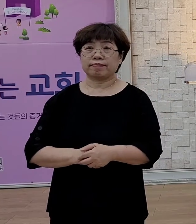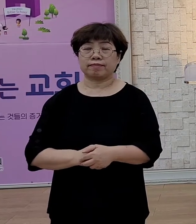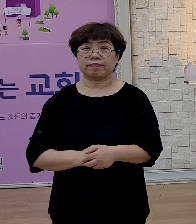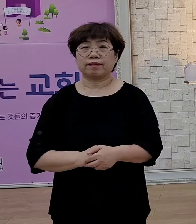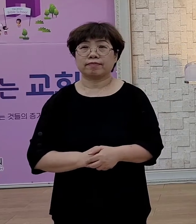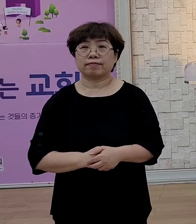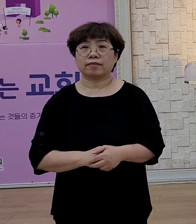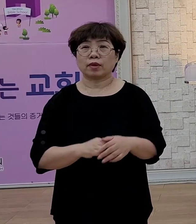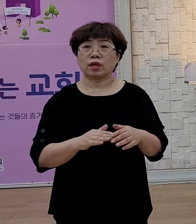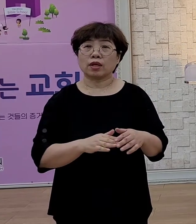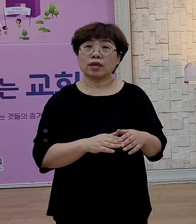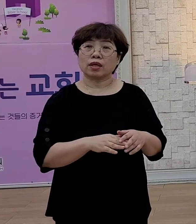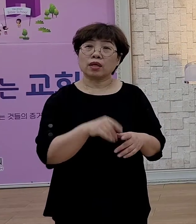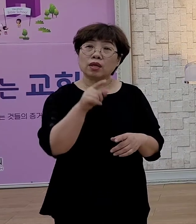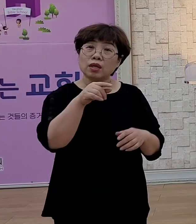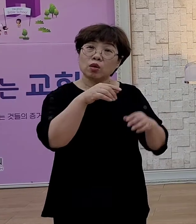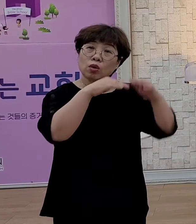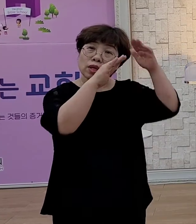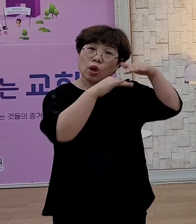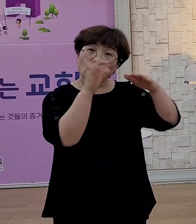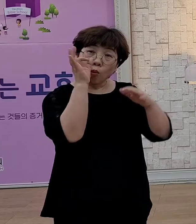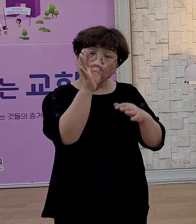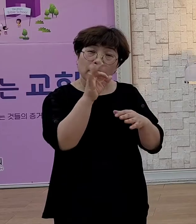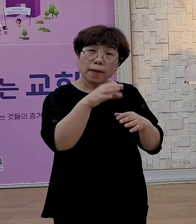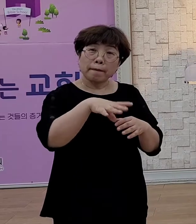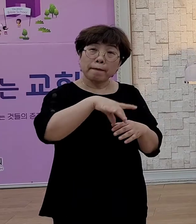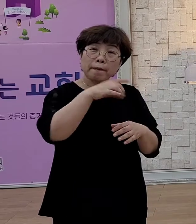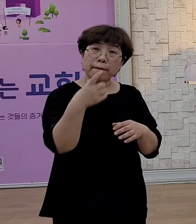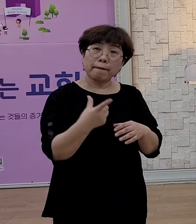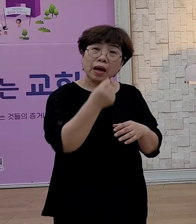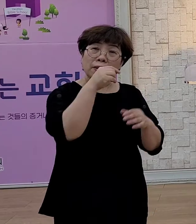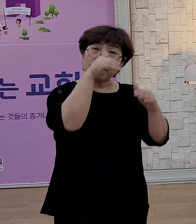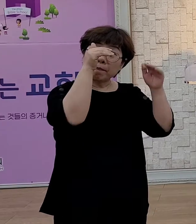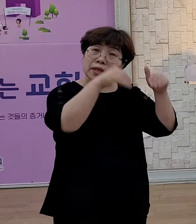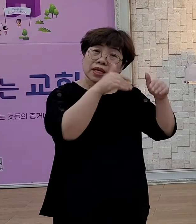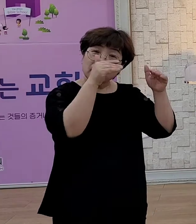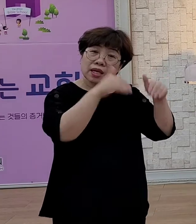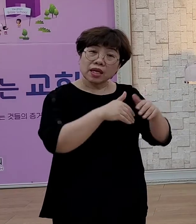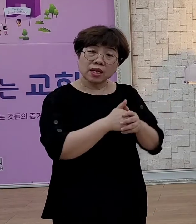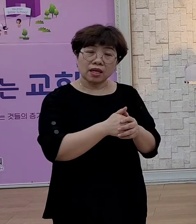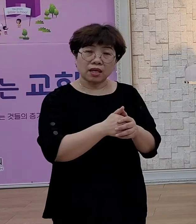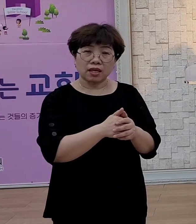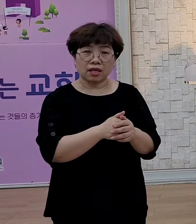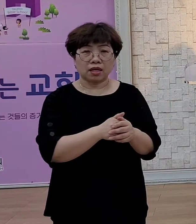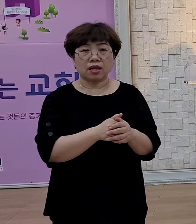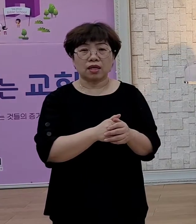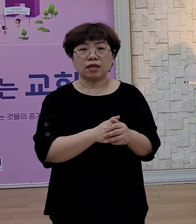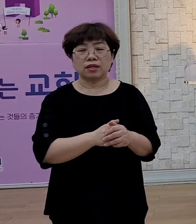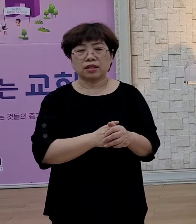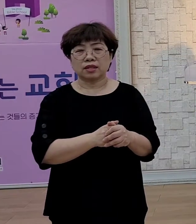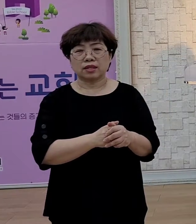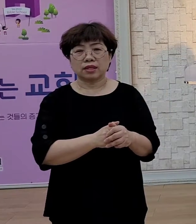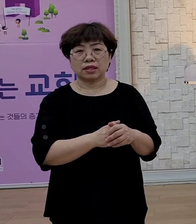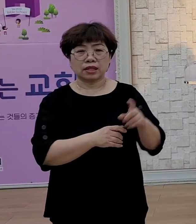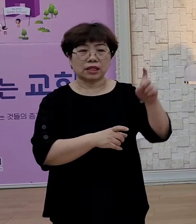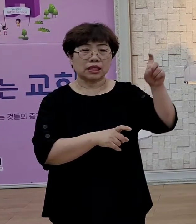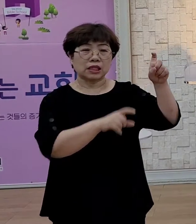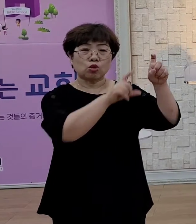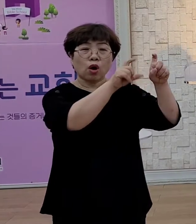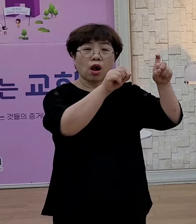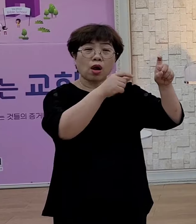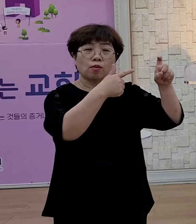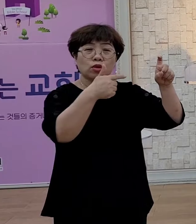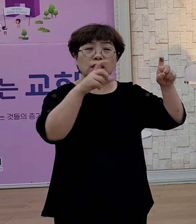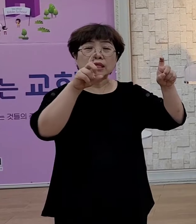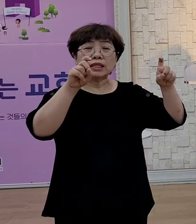오늘 이 본문에 보니까 이른 비가 있고 늦은 비가 있잖아요. 이른 비라는 게 좀 먼저 오는 비가 10월부터 한